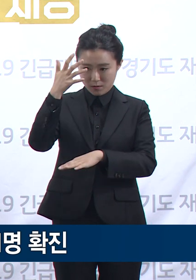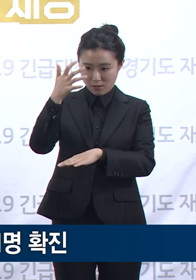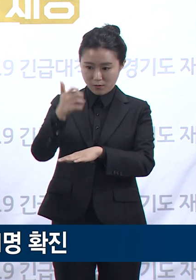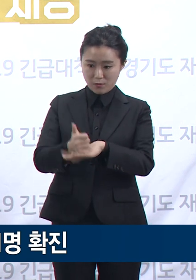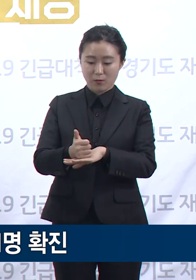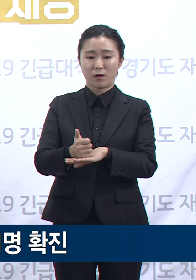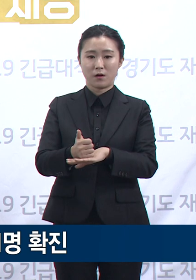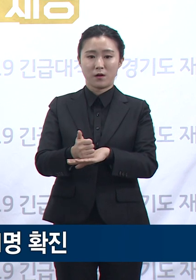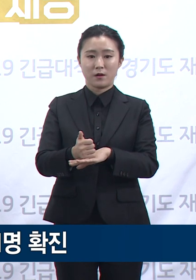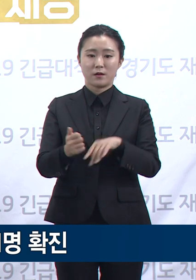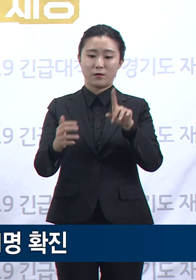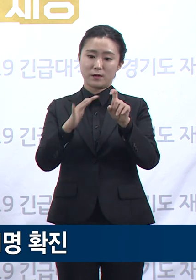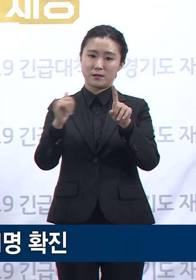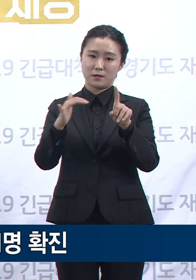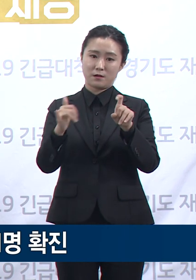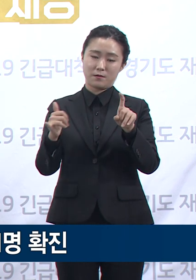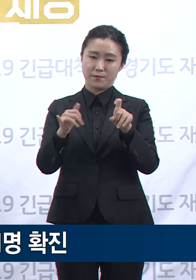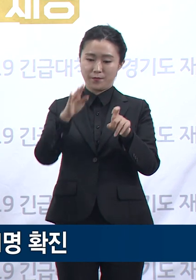판정을 받았습니다.